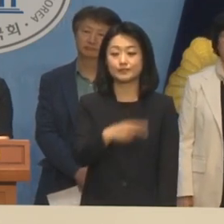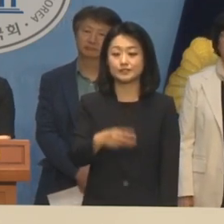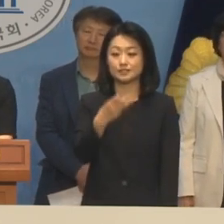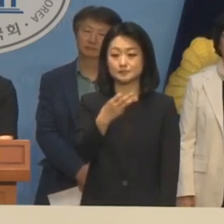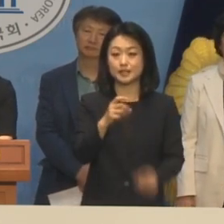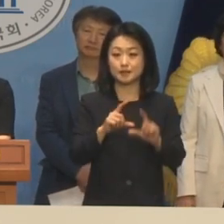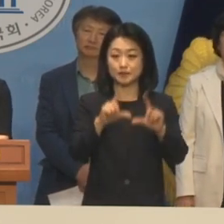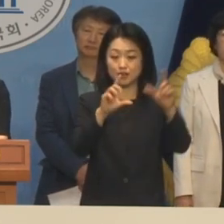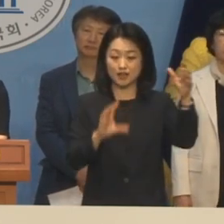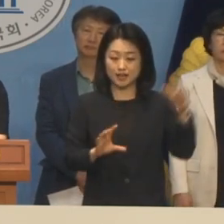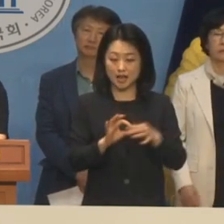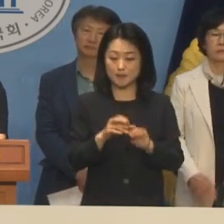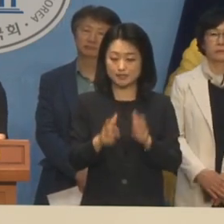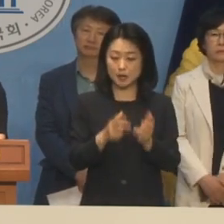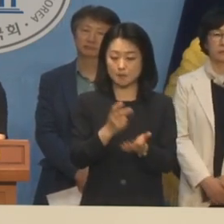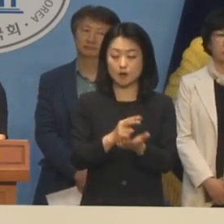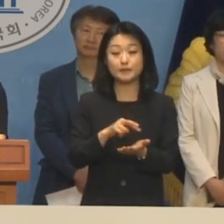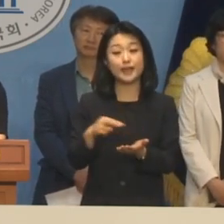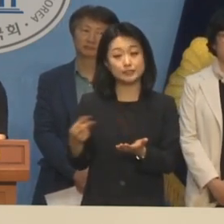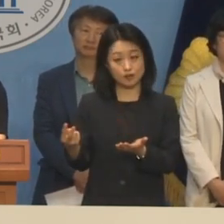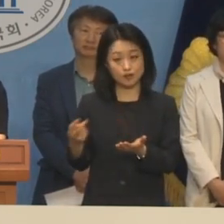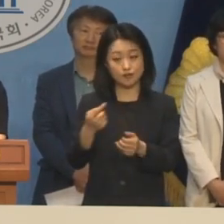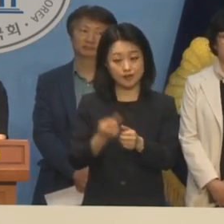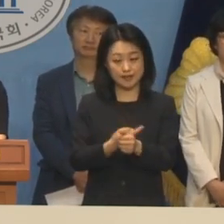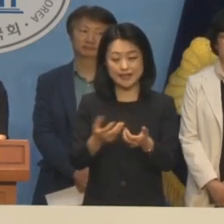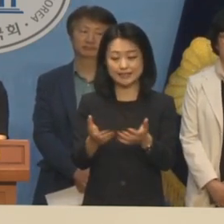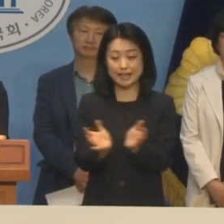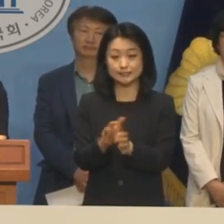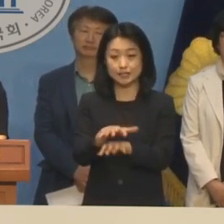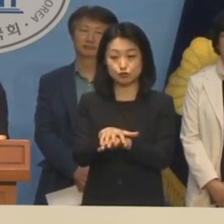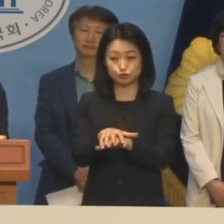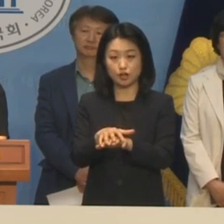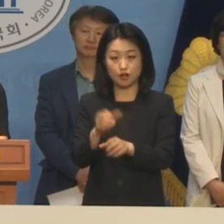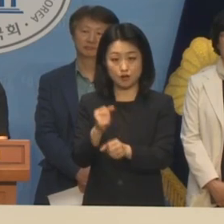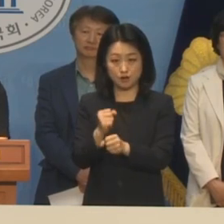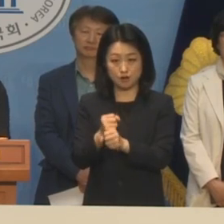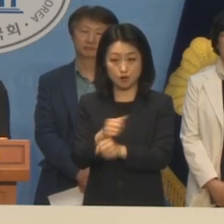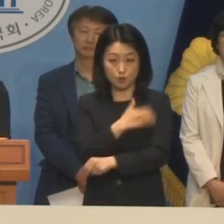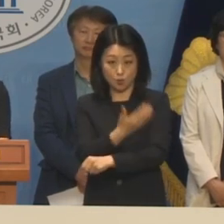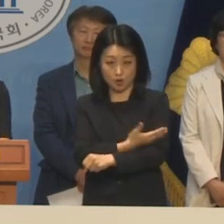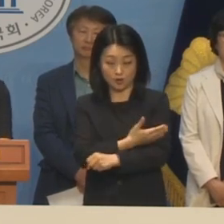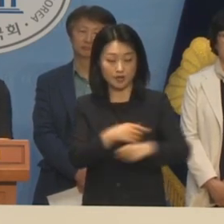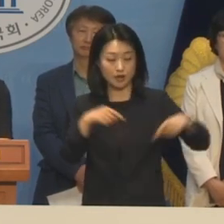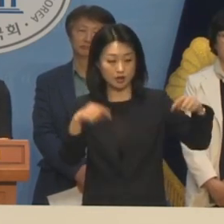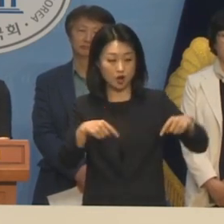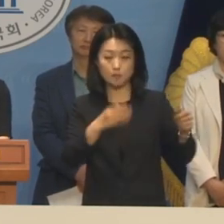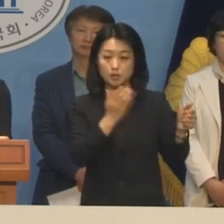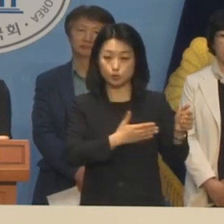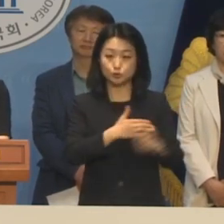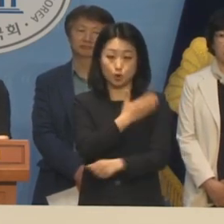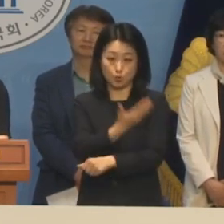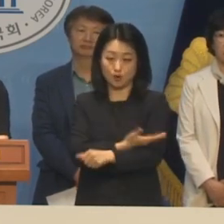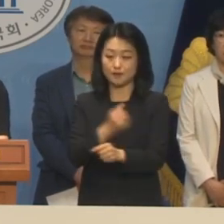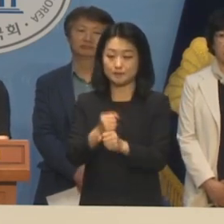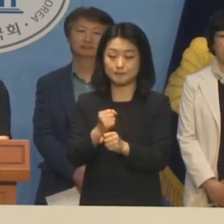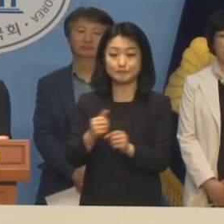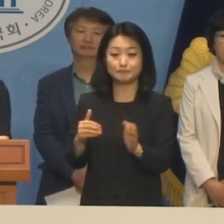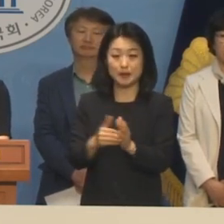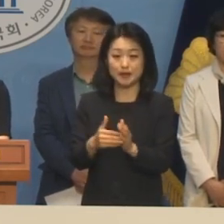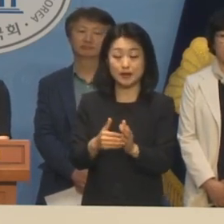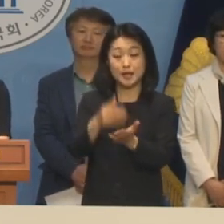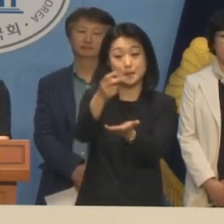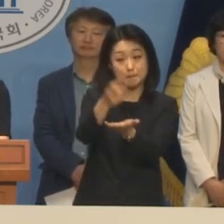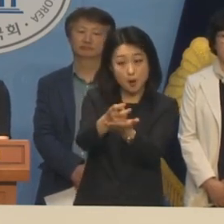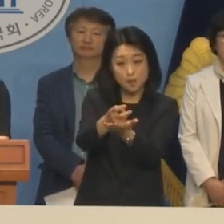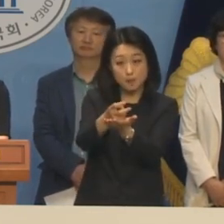(2013년) 가맹사업법 개정으로 단체 구성권 그리고 협의 요청권이 도입되었습니다. 그런데